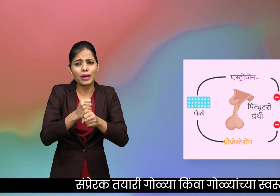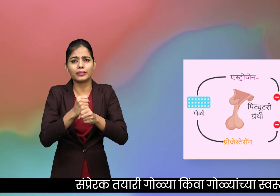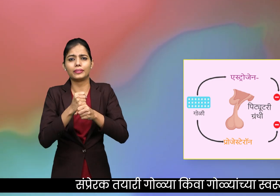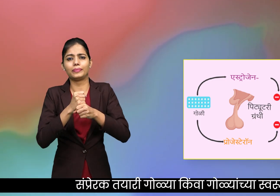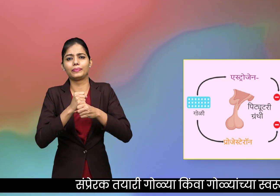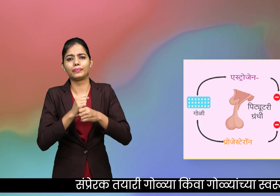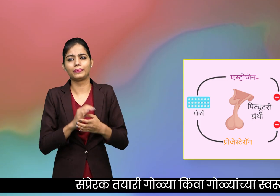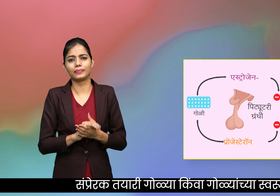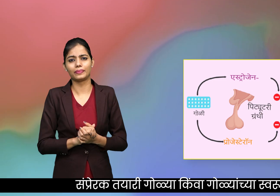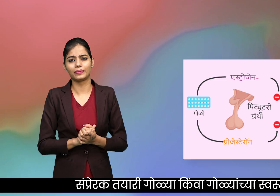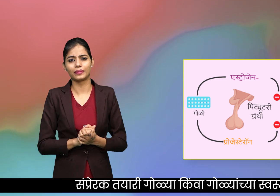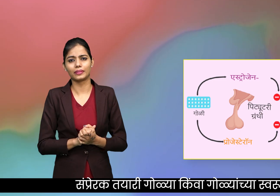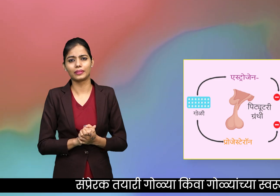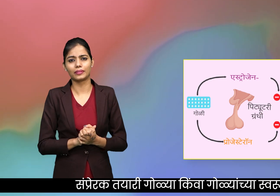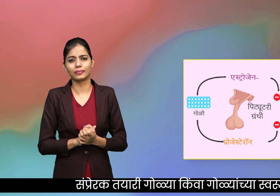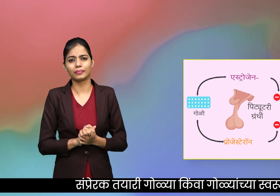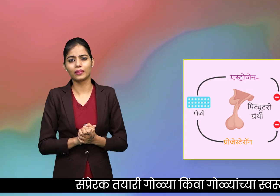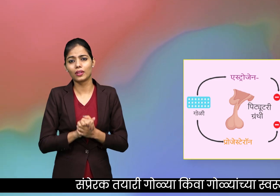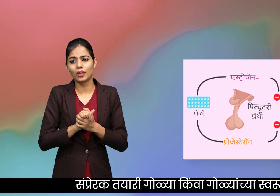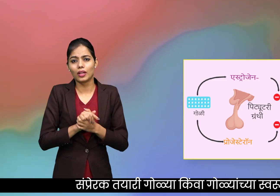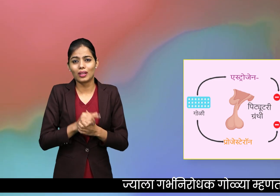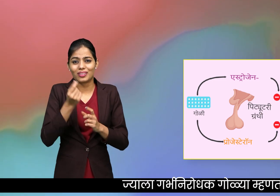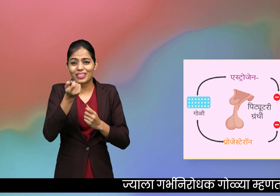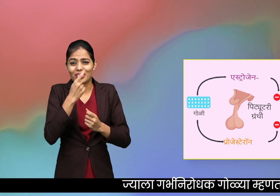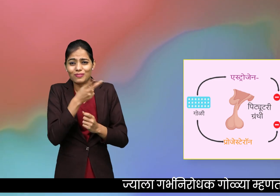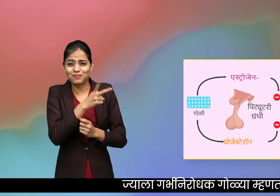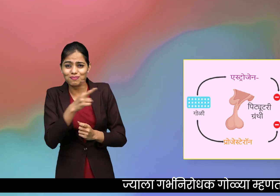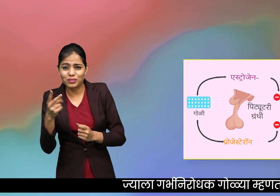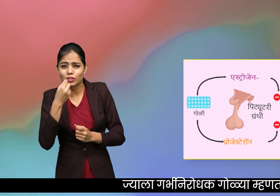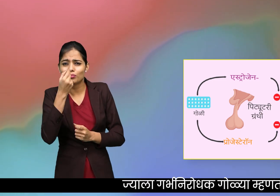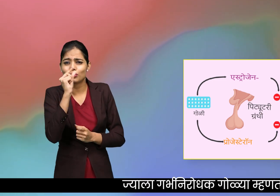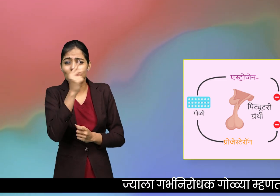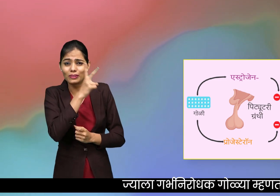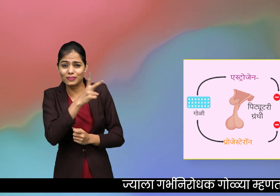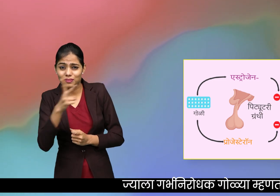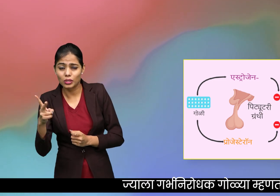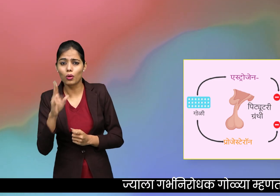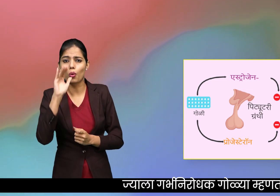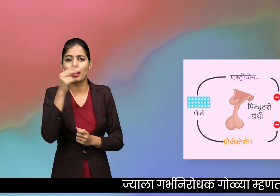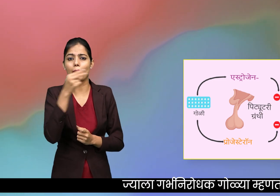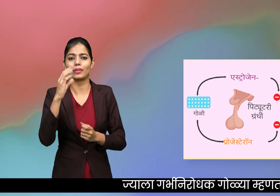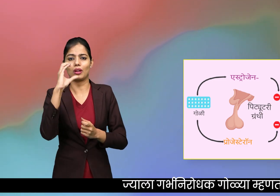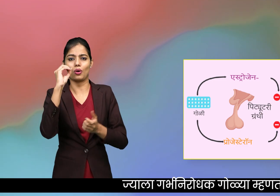तयारी गोळ्या किंवा गोळ्यांच्या स्वरूपात असतात, ज्याला गर्भनिरोधक गोळ्या म्हणतात.